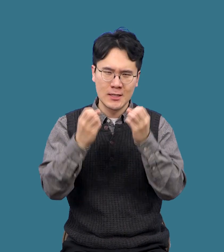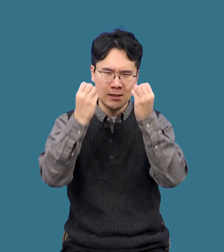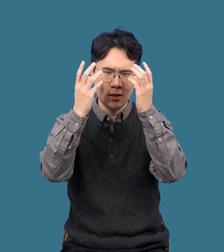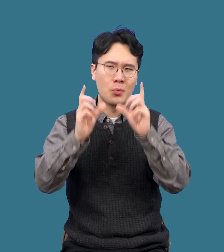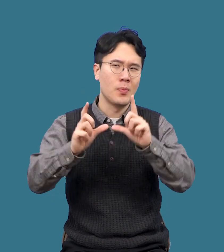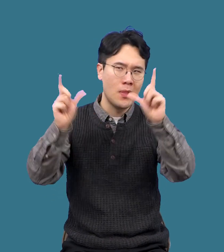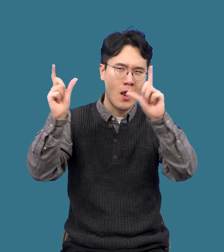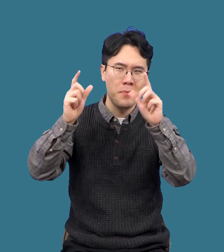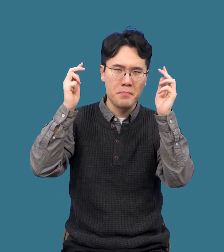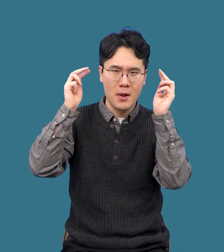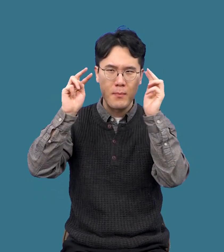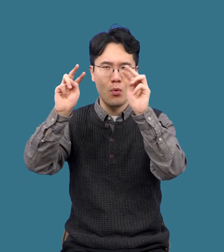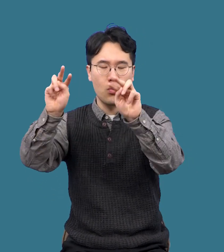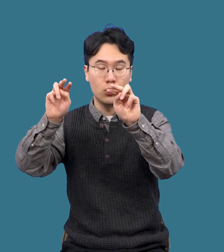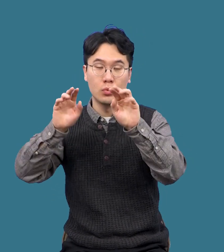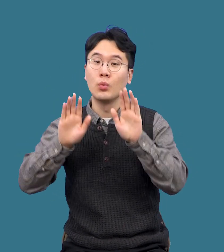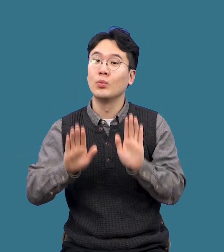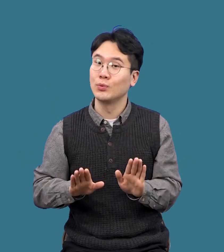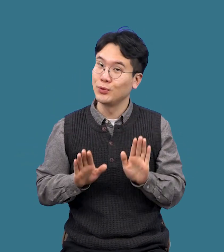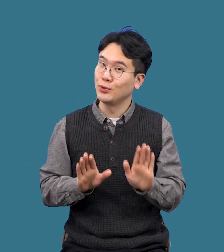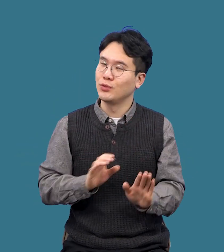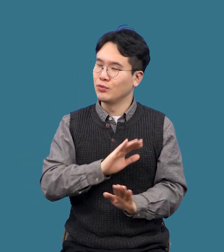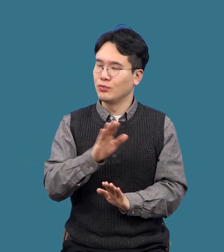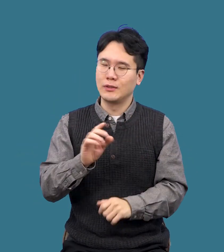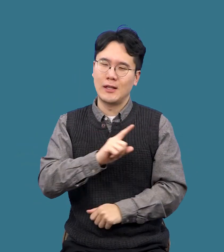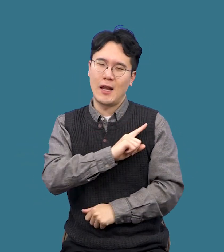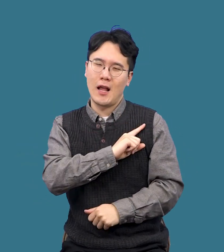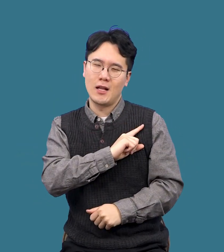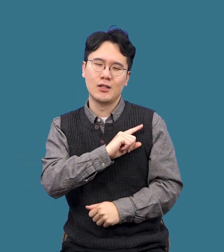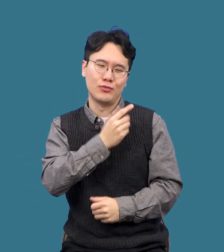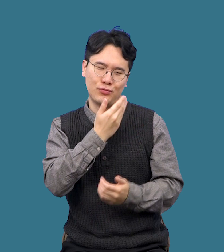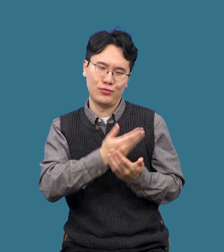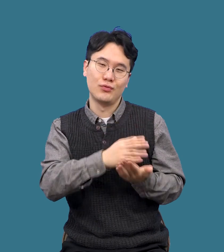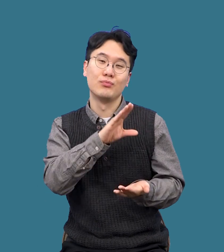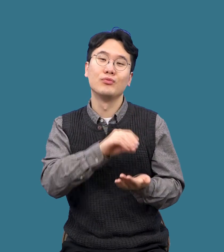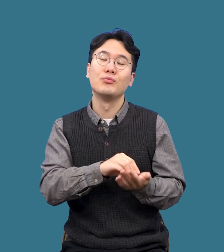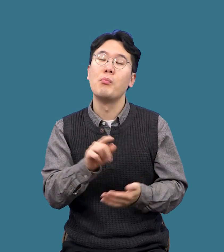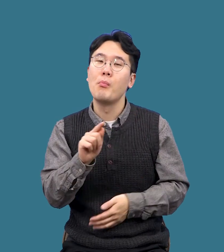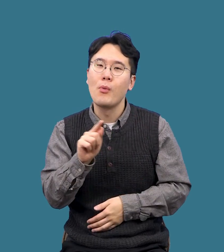시점에서 우리의 가장 커다란 과제는 예배의 회복입니다.